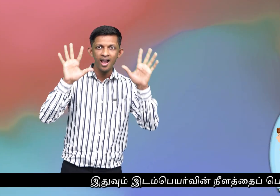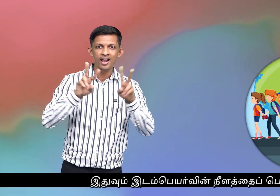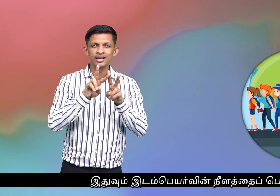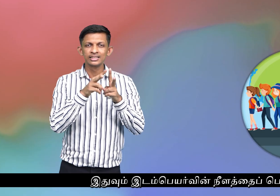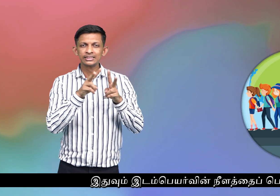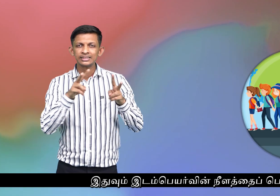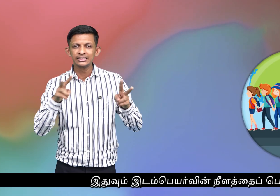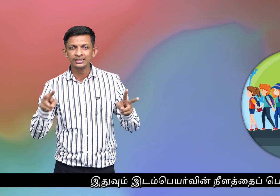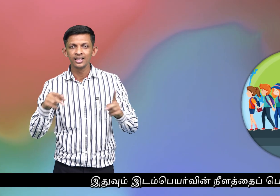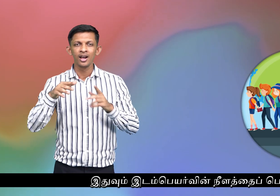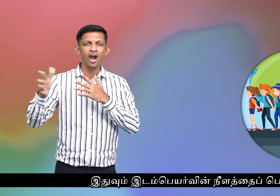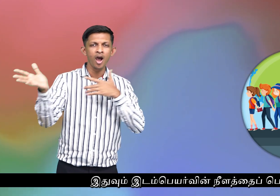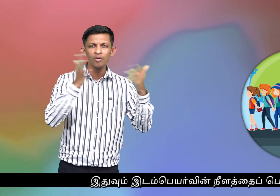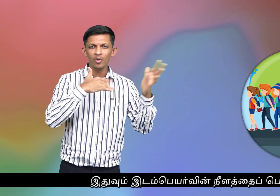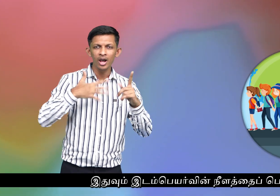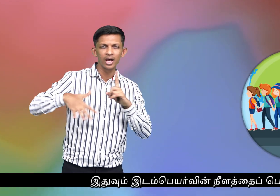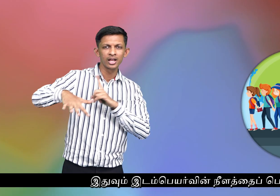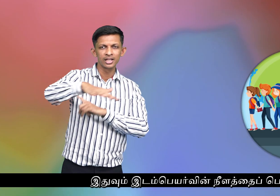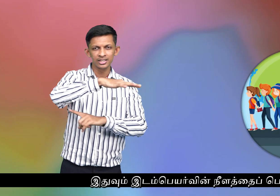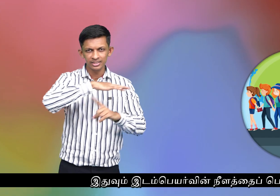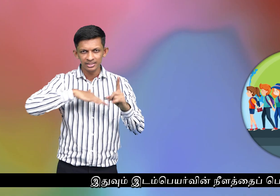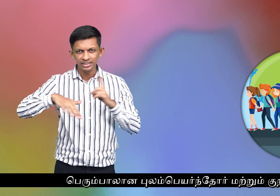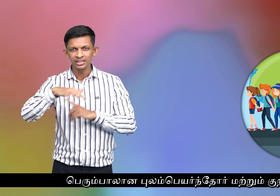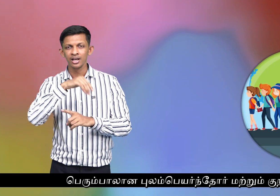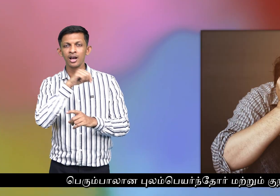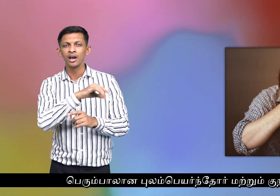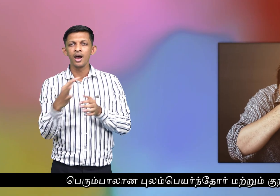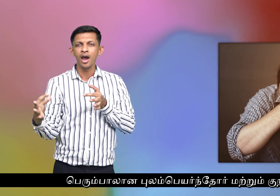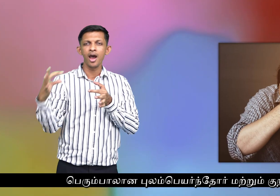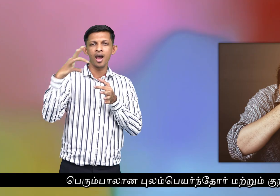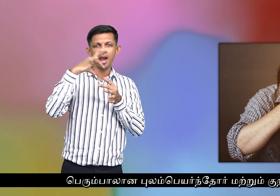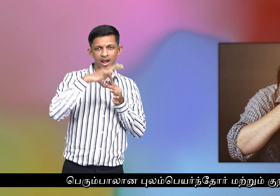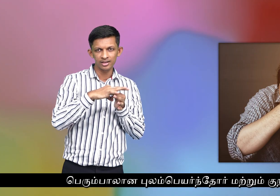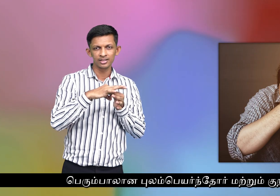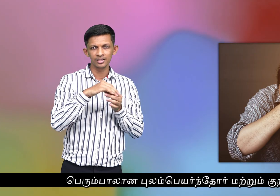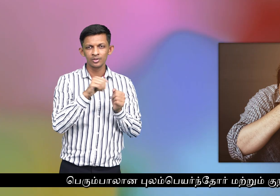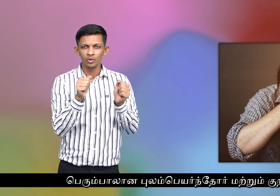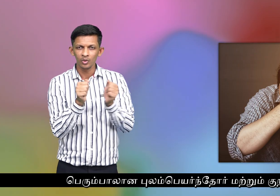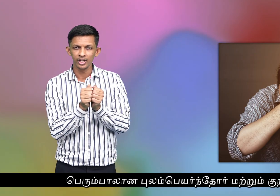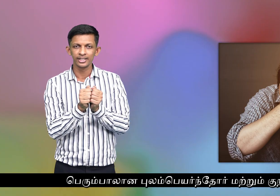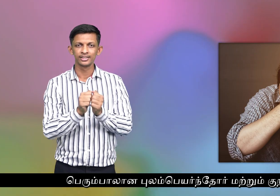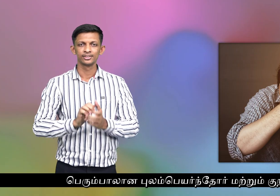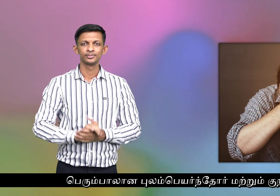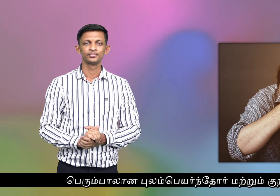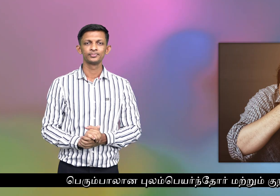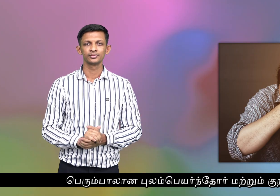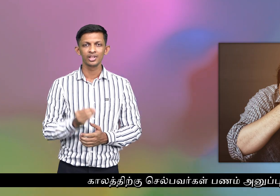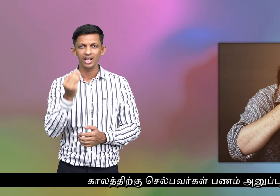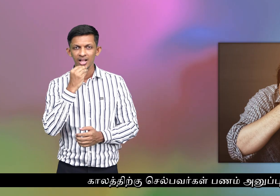இதுவும் இடம்பெயர்வின் நீளத்தை பொறுத்தது. பெரும்பாலான புலம்பெயர்ந்தோர் மற்றும் குறிப்பாக நீண்ட